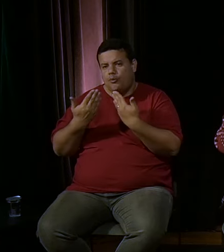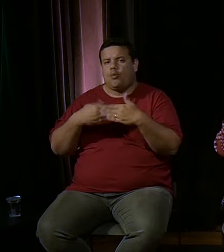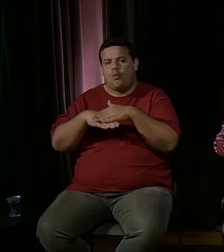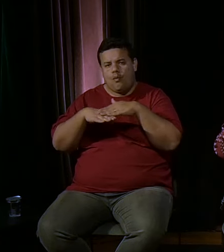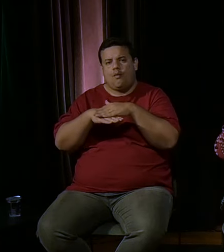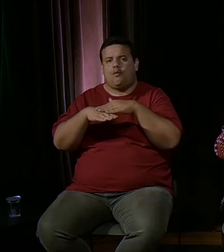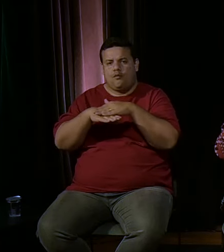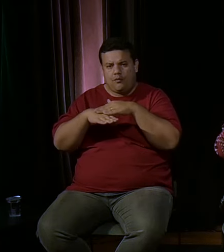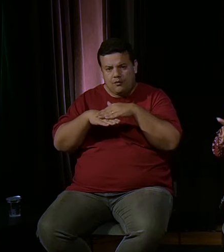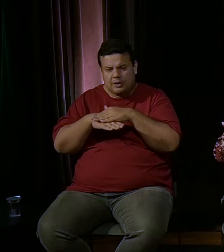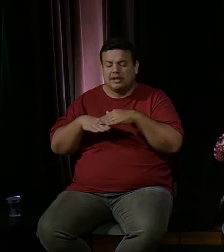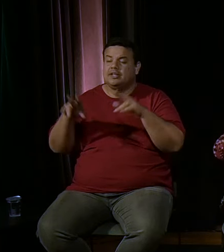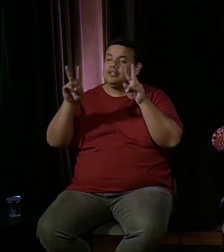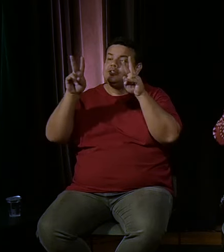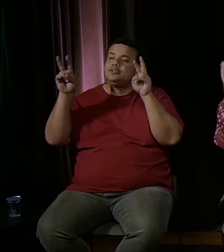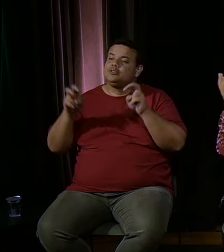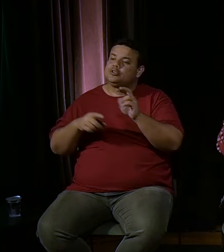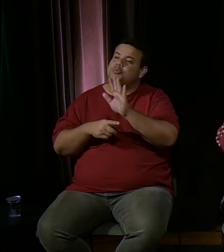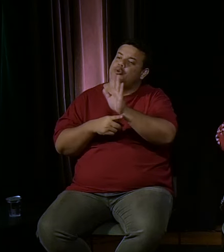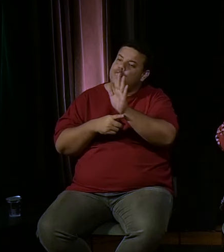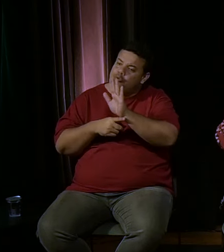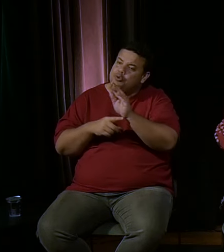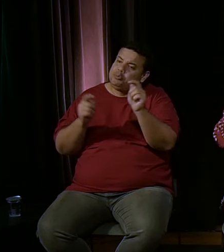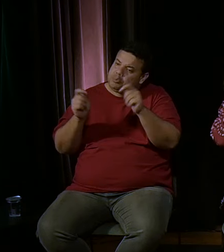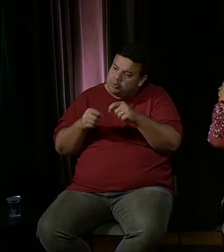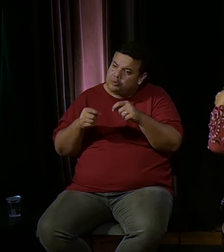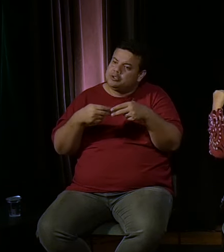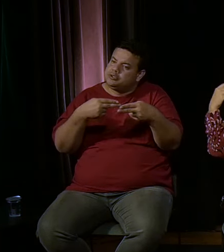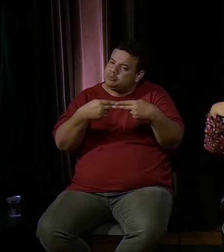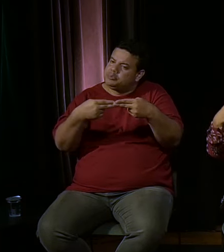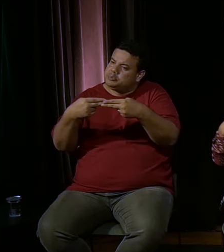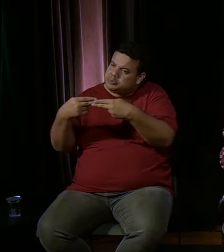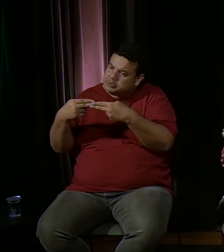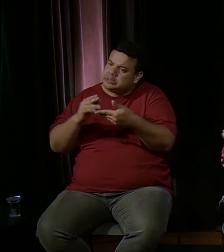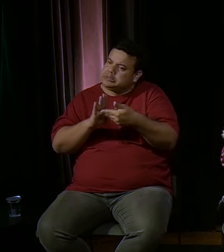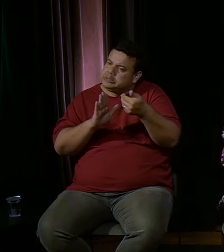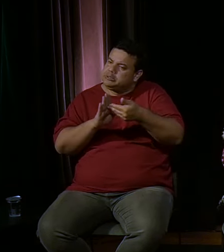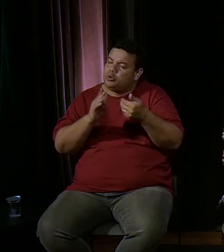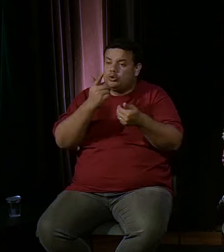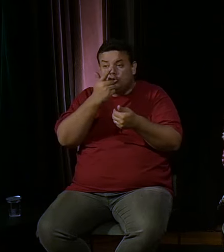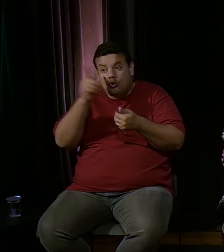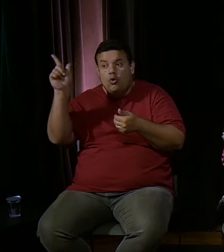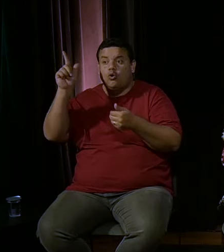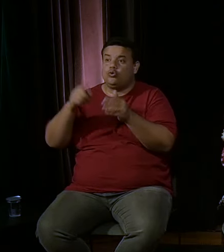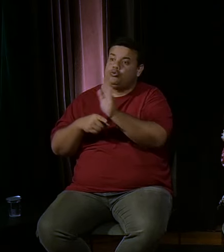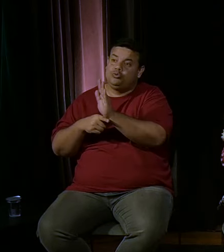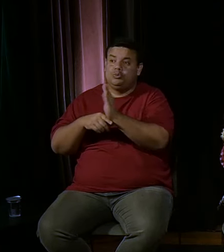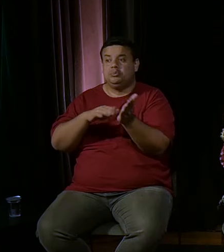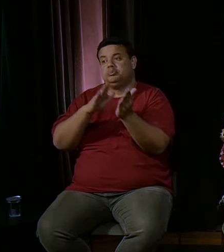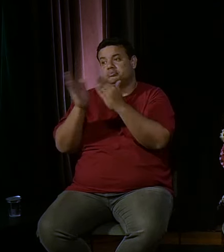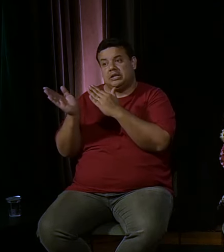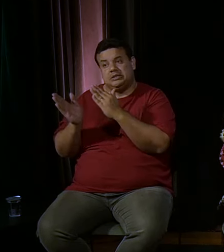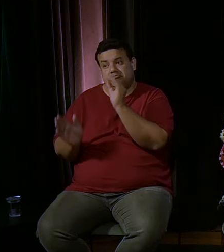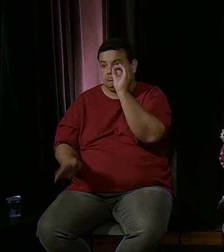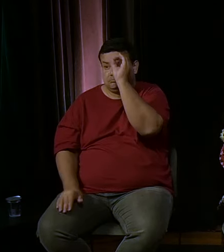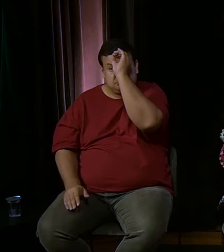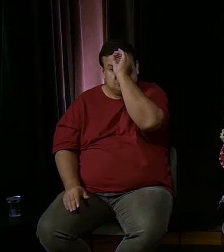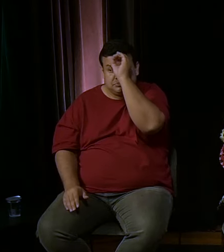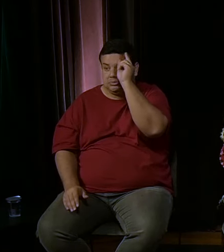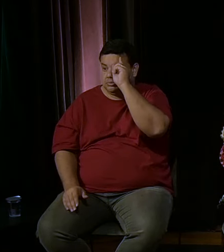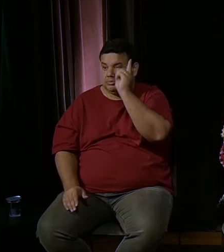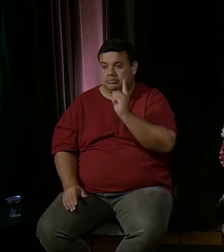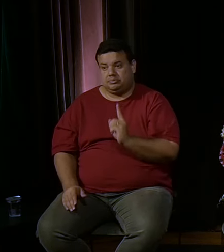e sobre a questão do filme possível, né, ou de uma outra cópia, a gente não tem conhecimento.